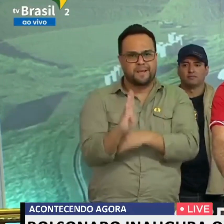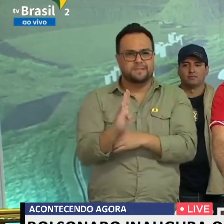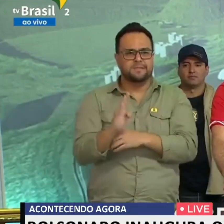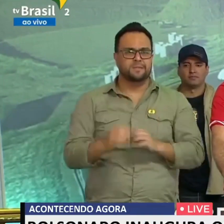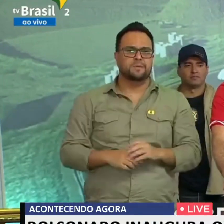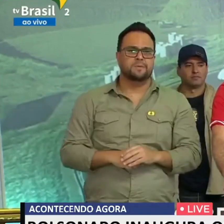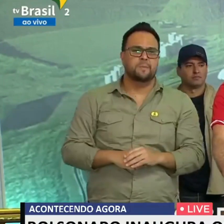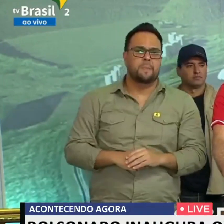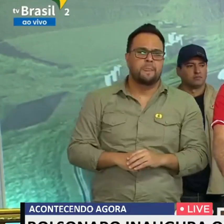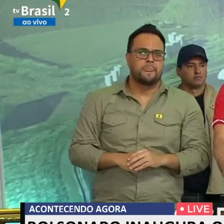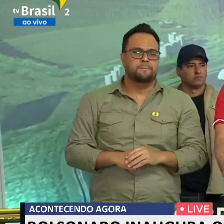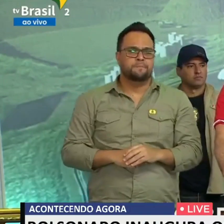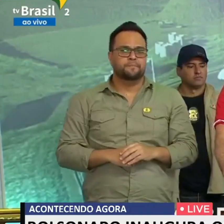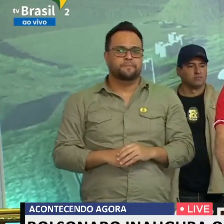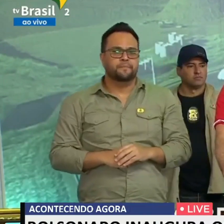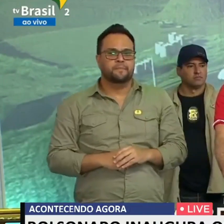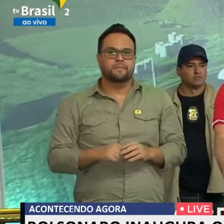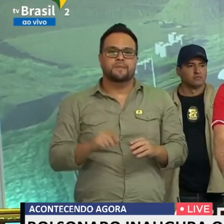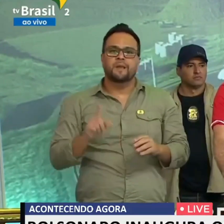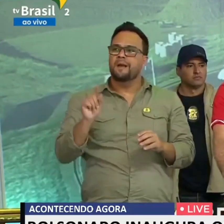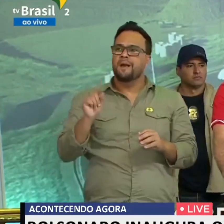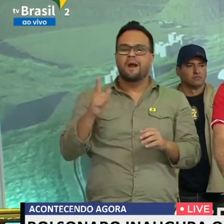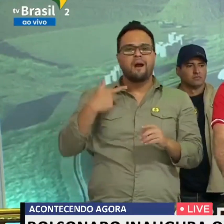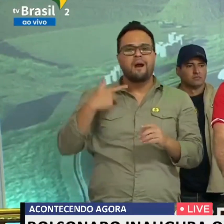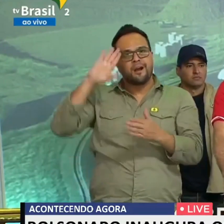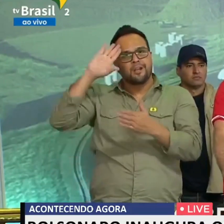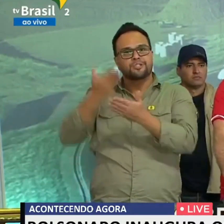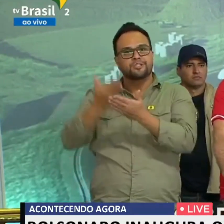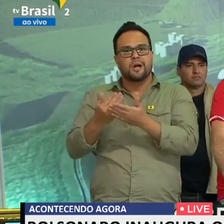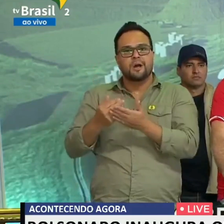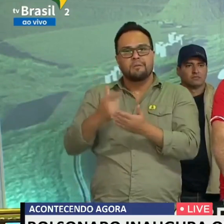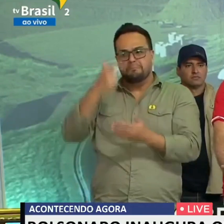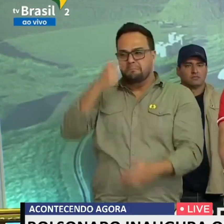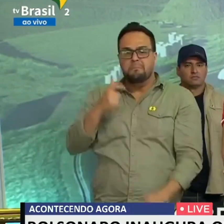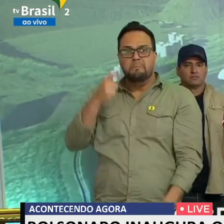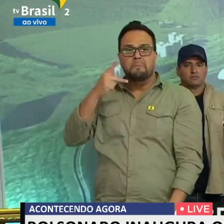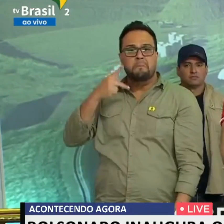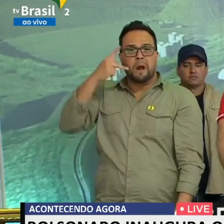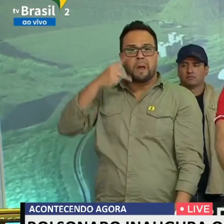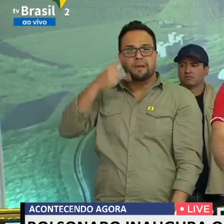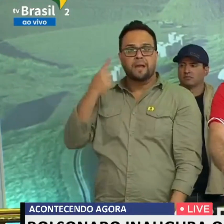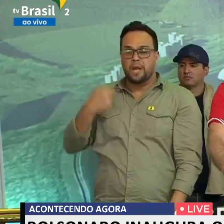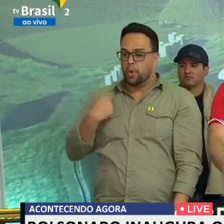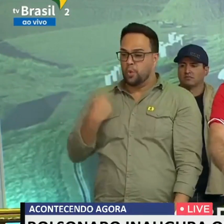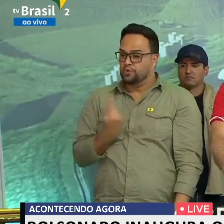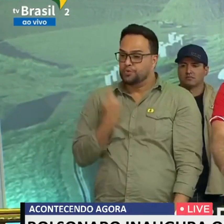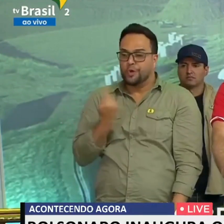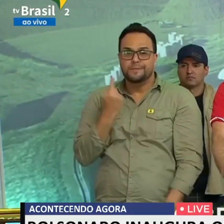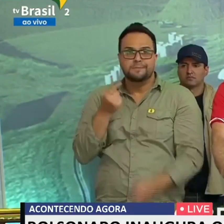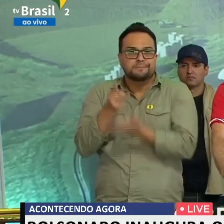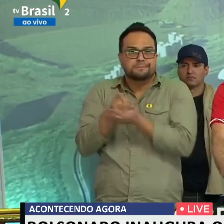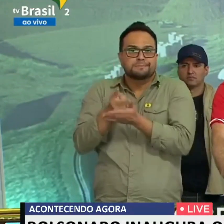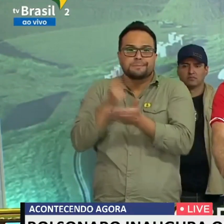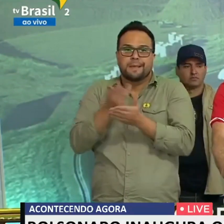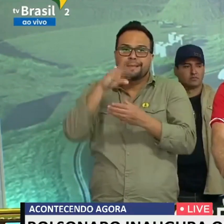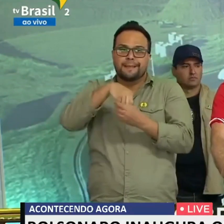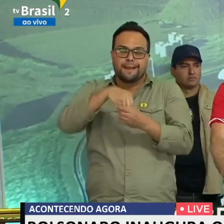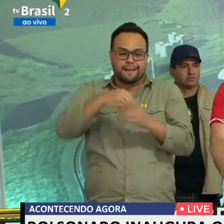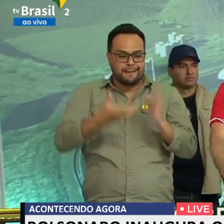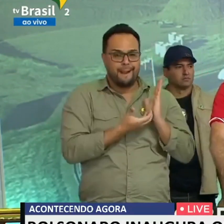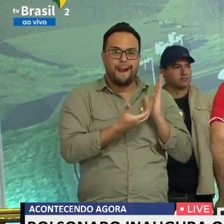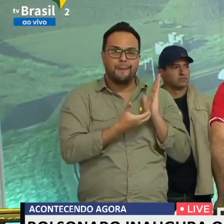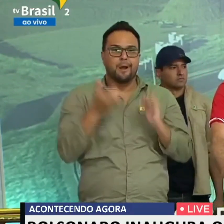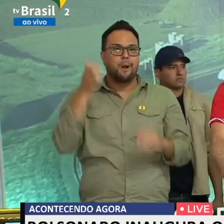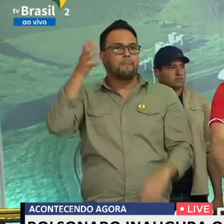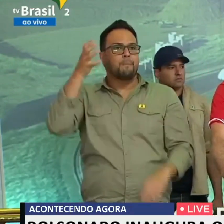Quem podia acreditar nisso? Um parlamentar que discursava quase sempre sozinho na Câmara